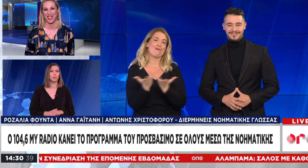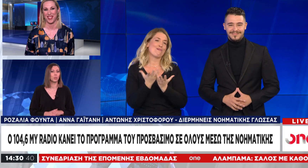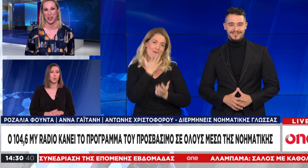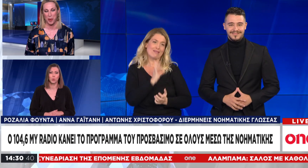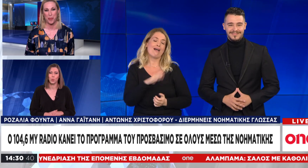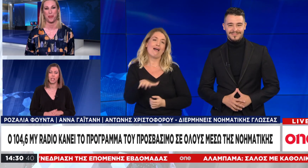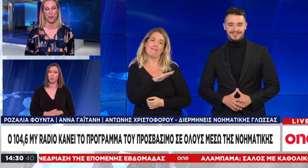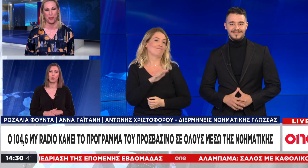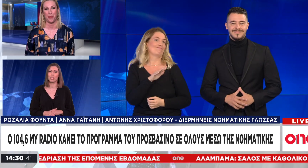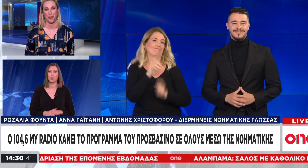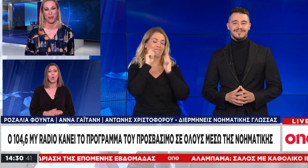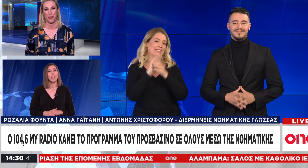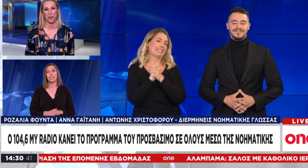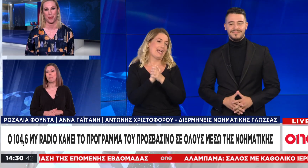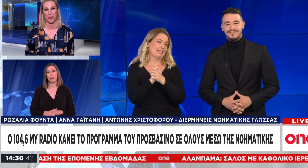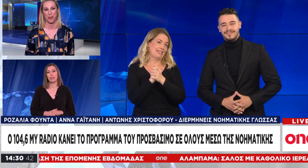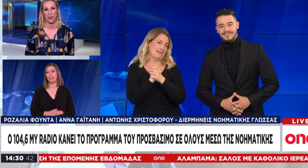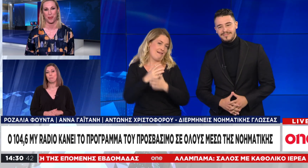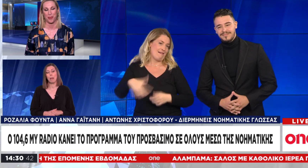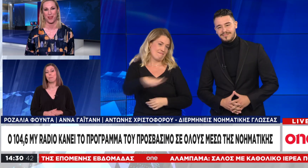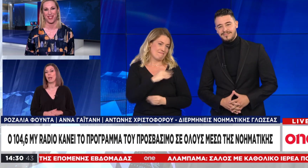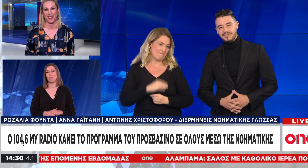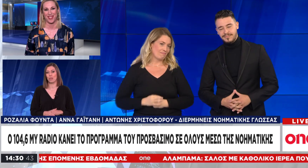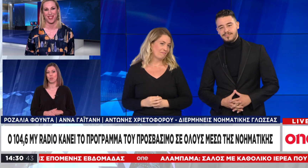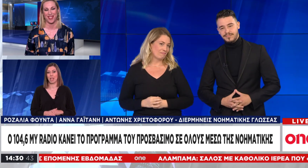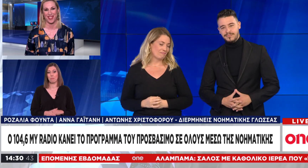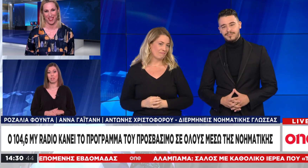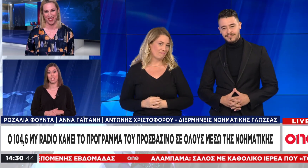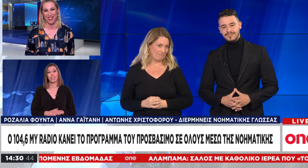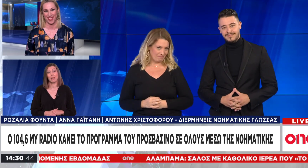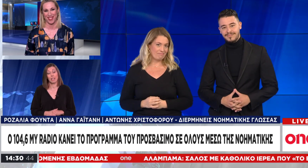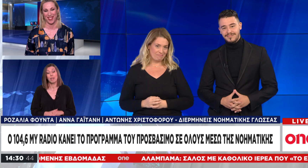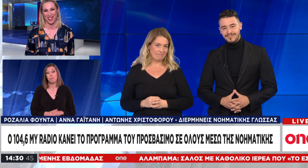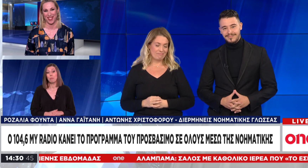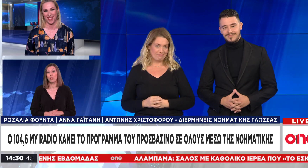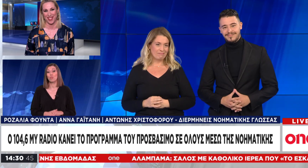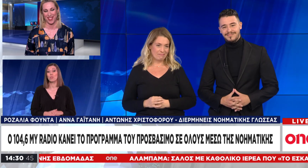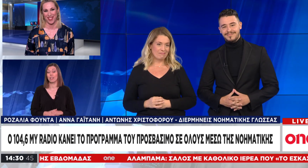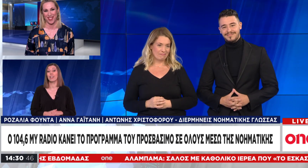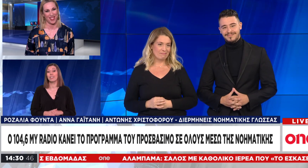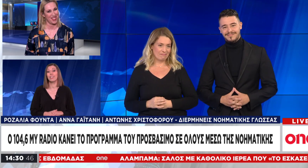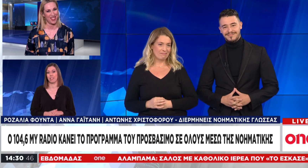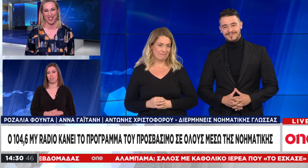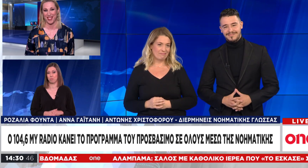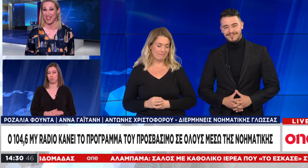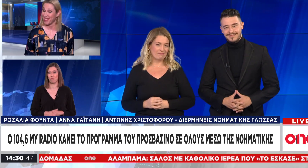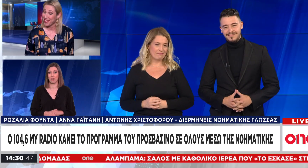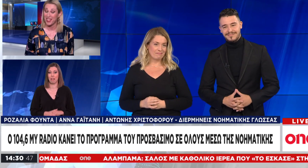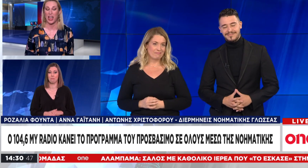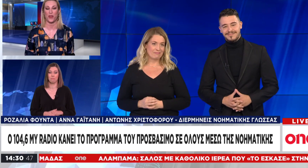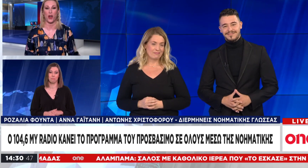για την κουλτούρα για τον πολιτισμό είναι πραγματικά μία πάρα πολύ ωραία εμπειρία και πρέπει να δώσουμε συγχαρητήρια για αυτή την